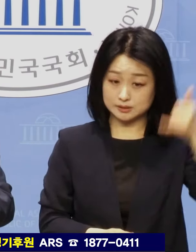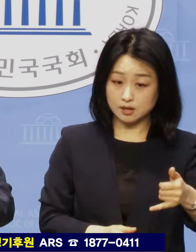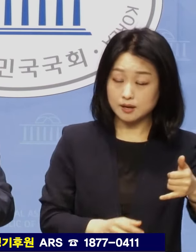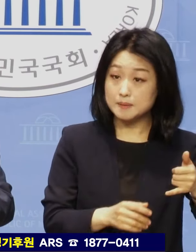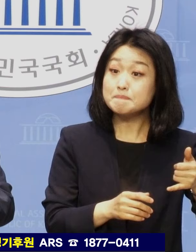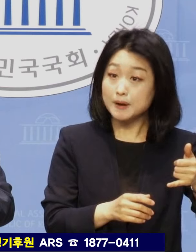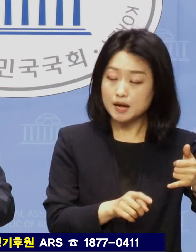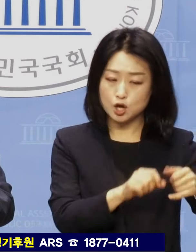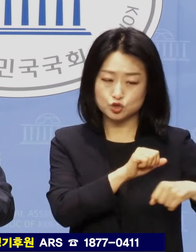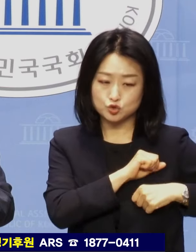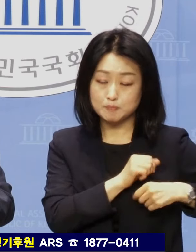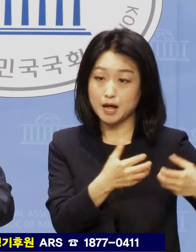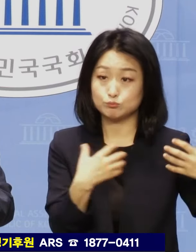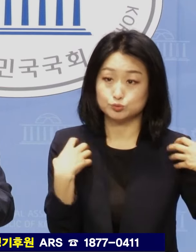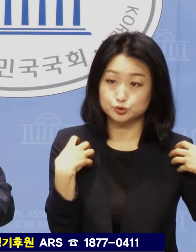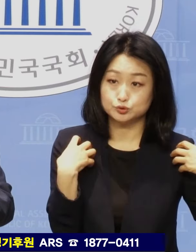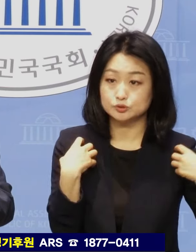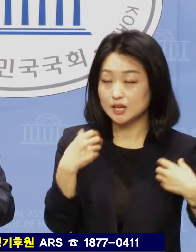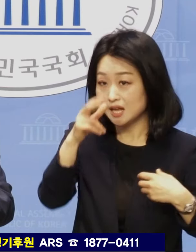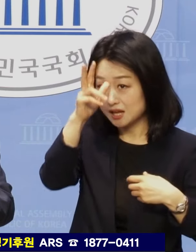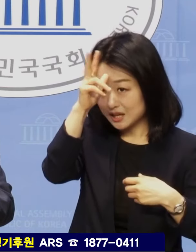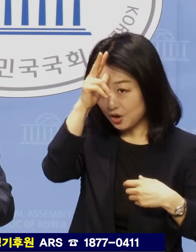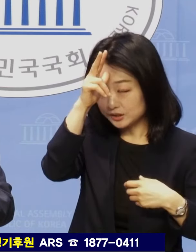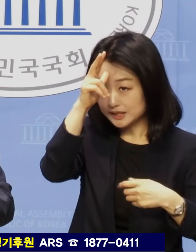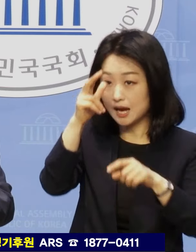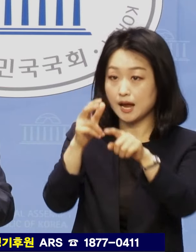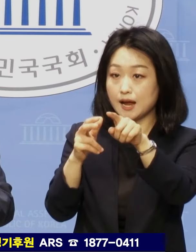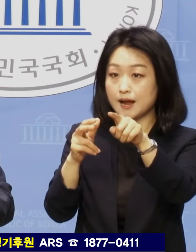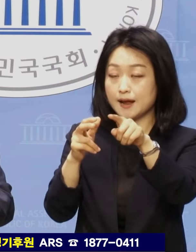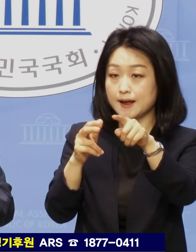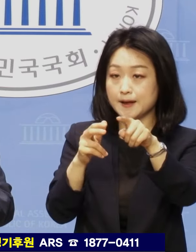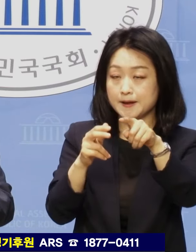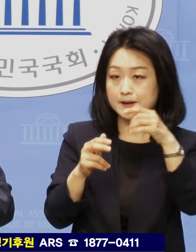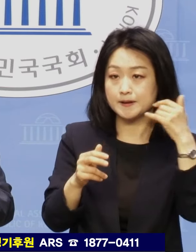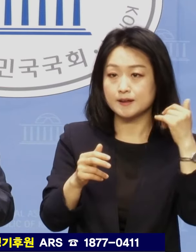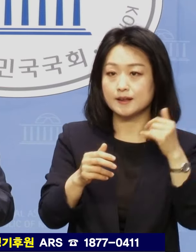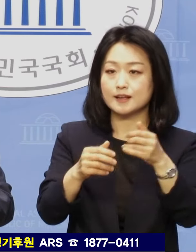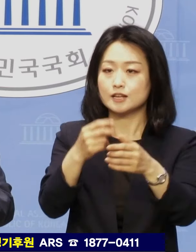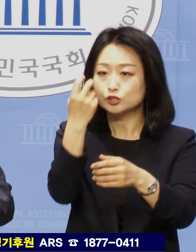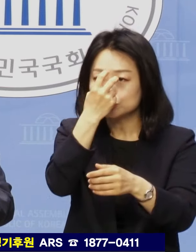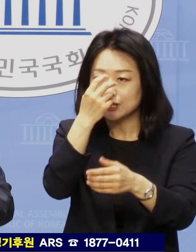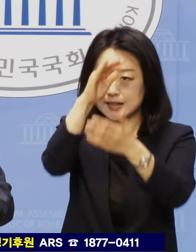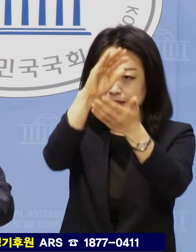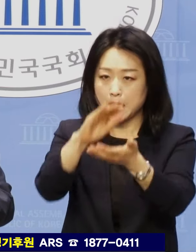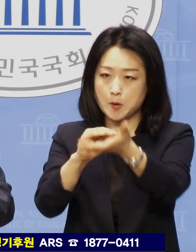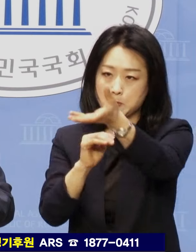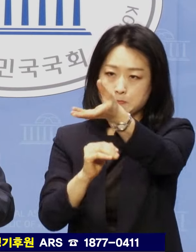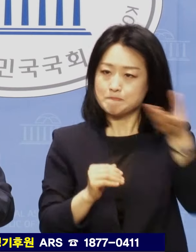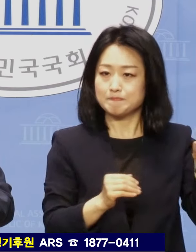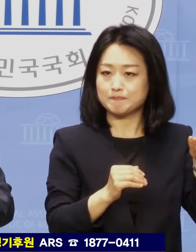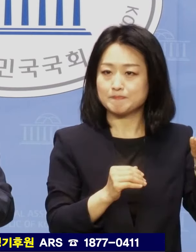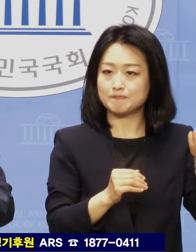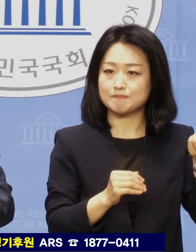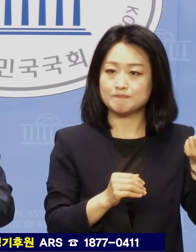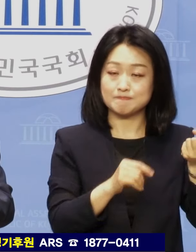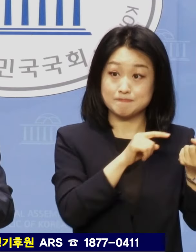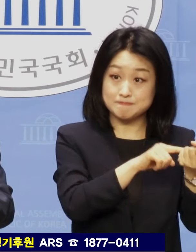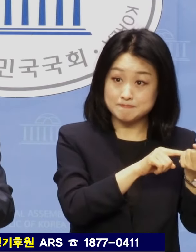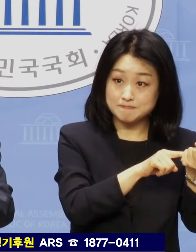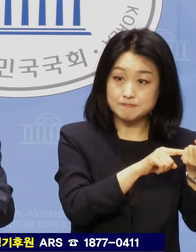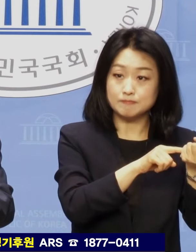국방부는 경북 경찰청에 이첩된 수사 기록을 회수해 오면서 법과 규정